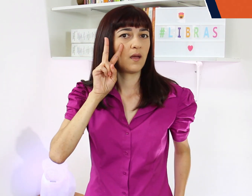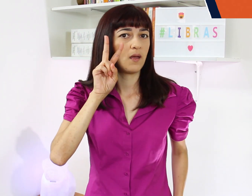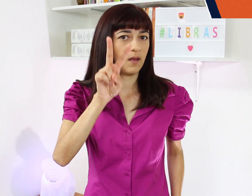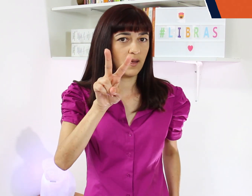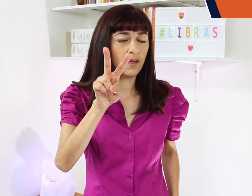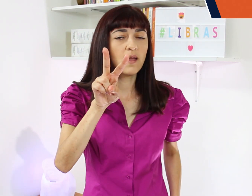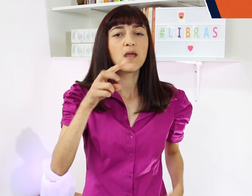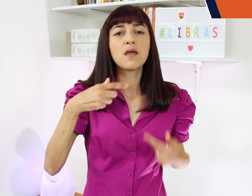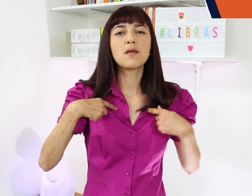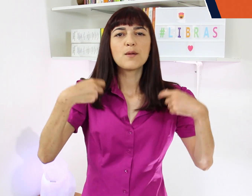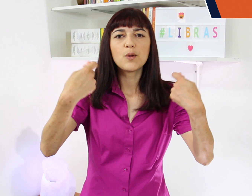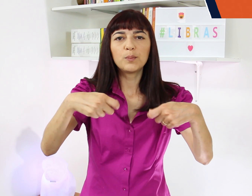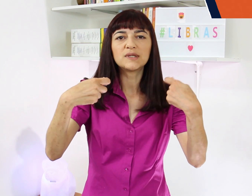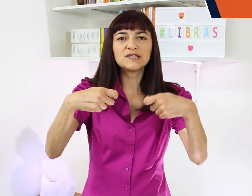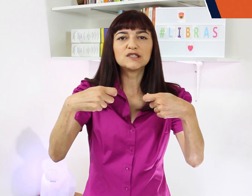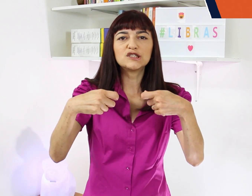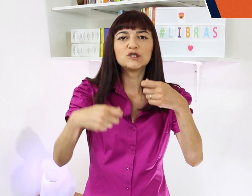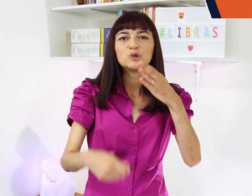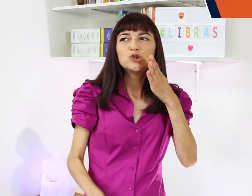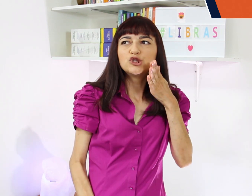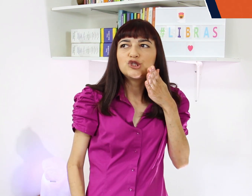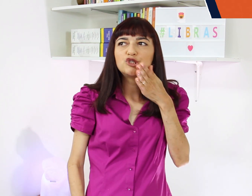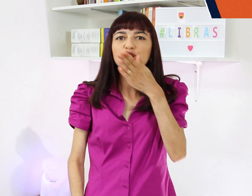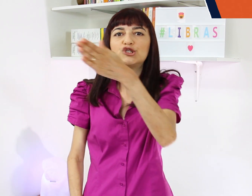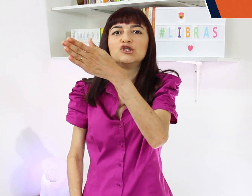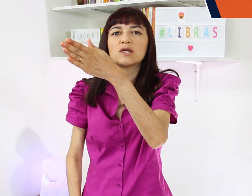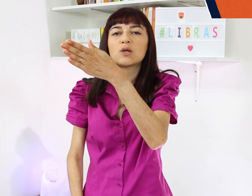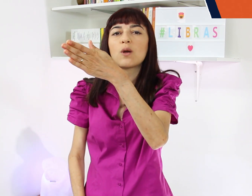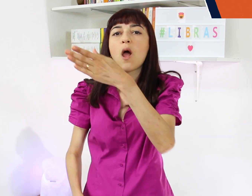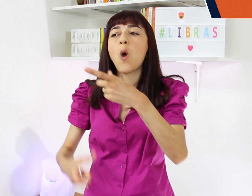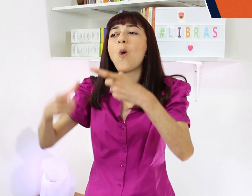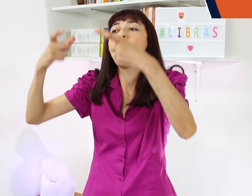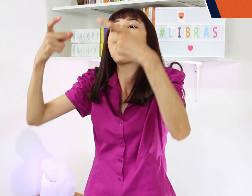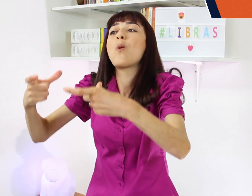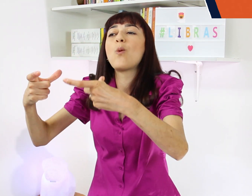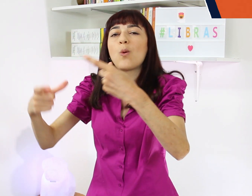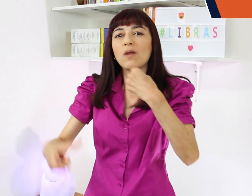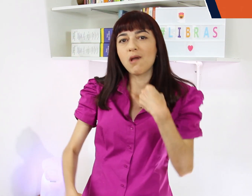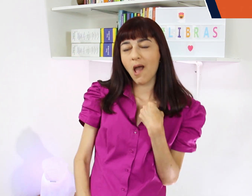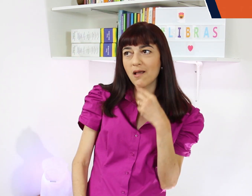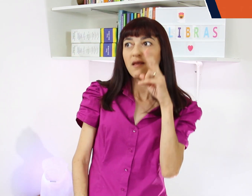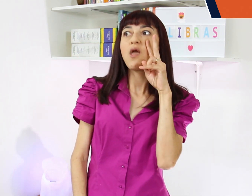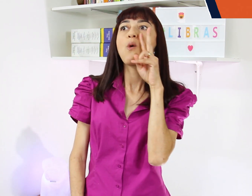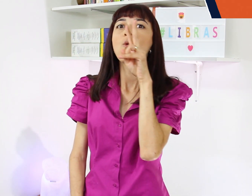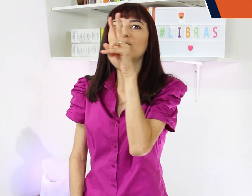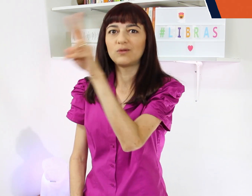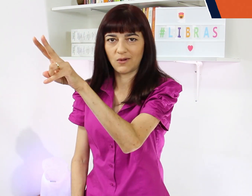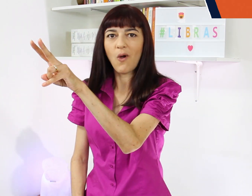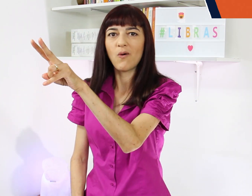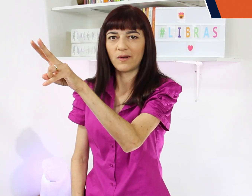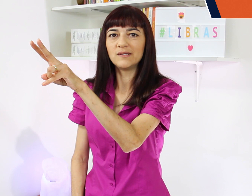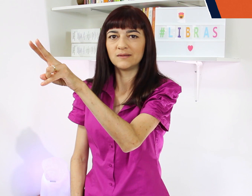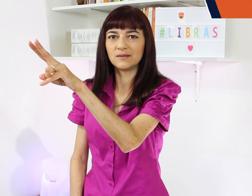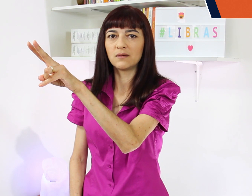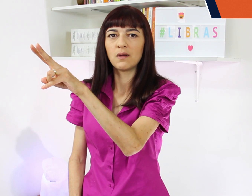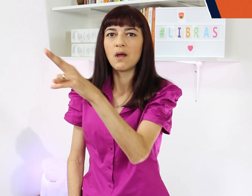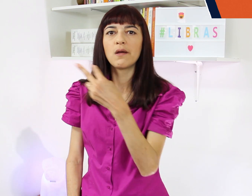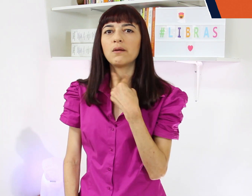eu utilizei esse sinal para ver. E esse sinal, lembre que ele é direcional, ele está direcionado, o movimento